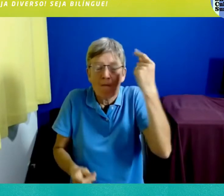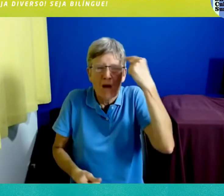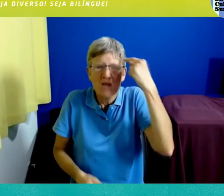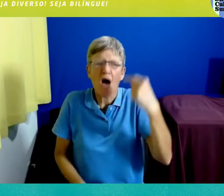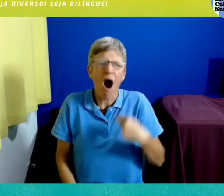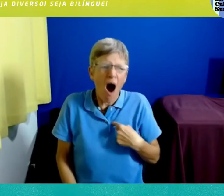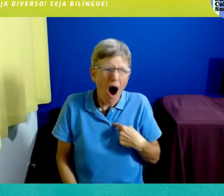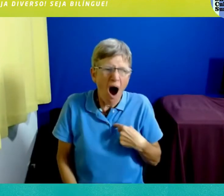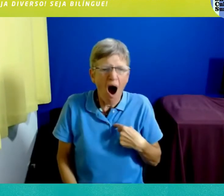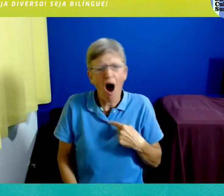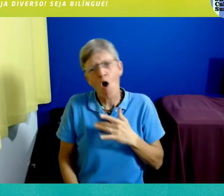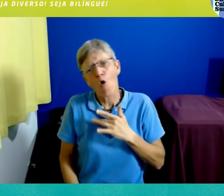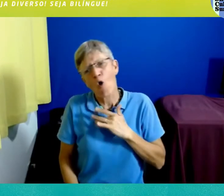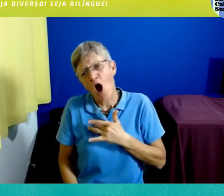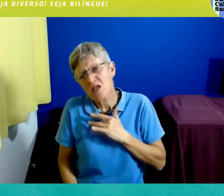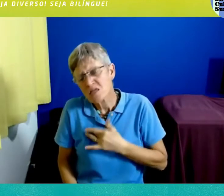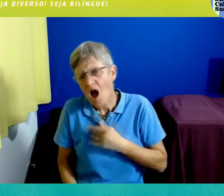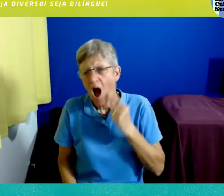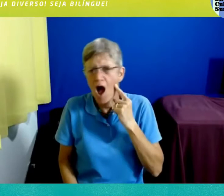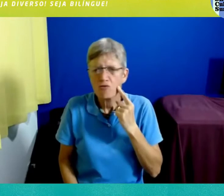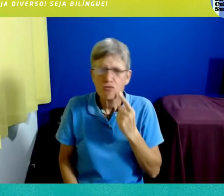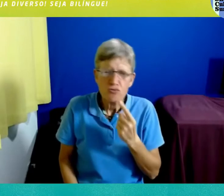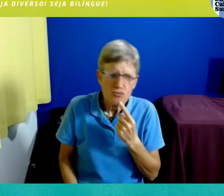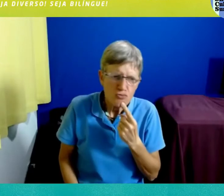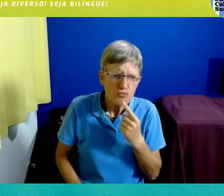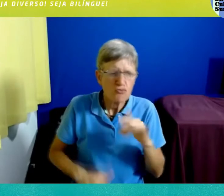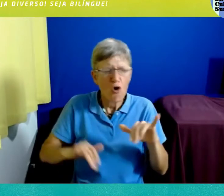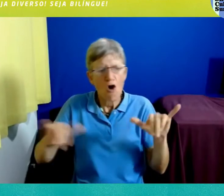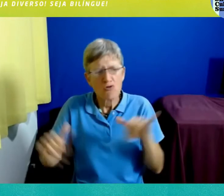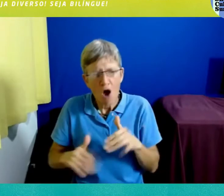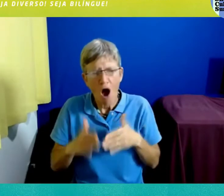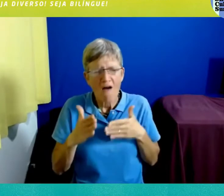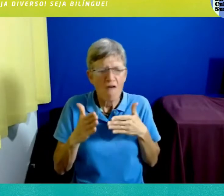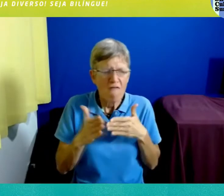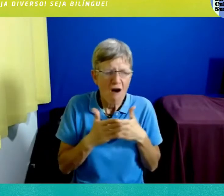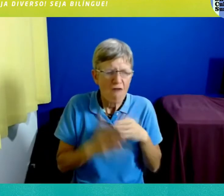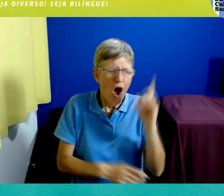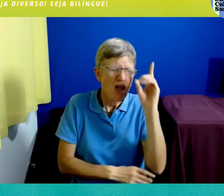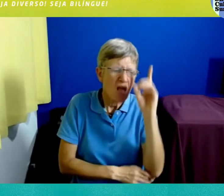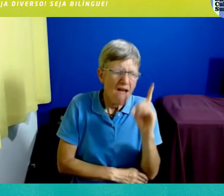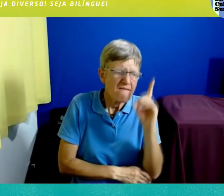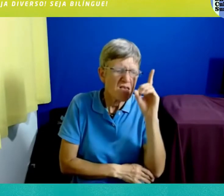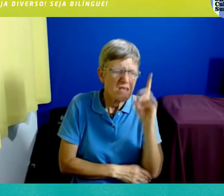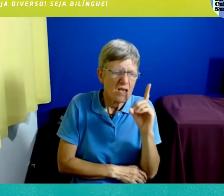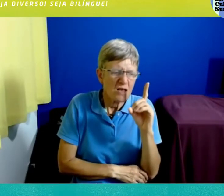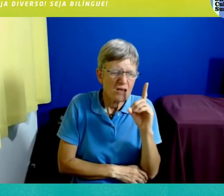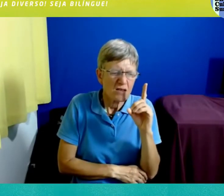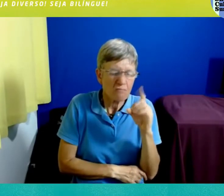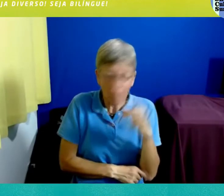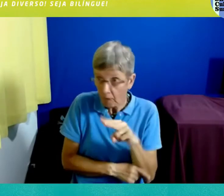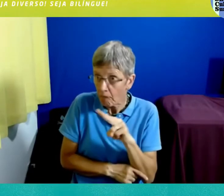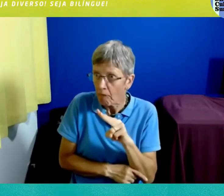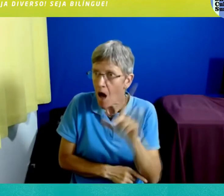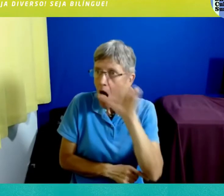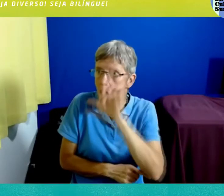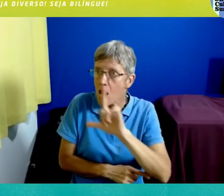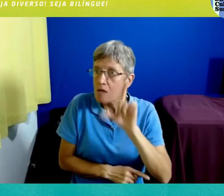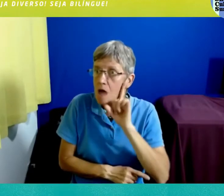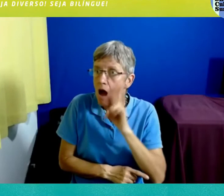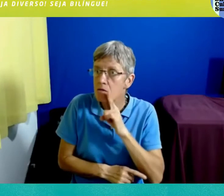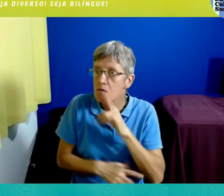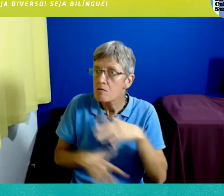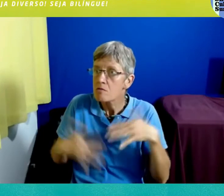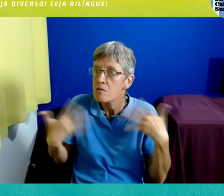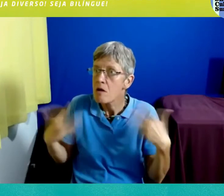possível. Muitas pessoas pensam, ah, tadinho do surdo, sofre tanto, é tão